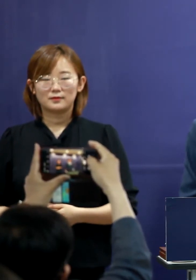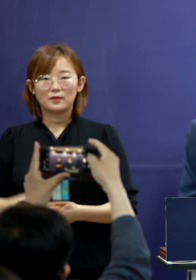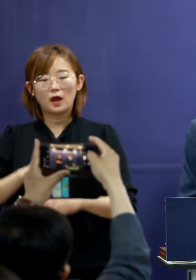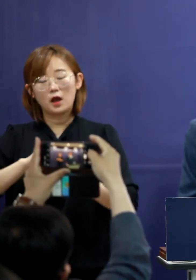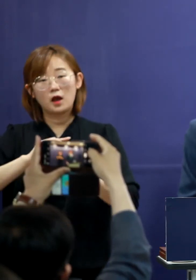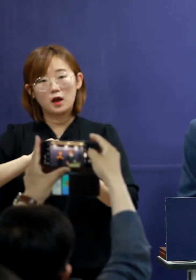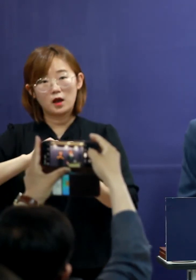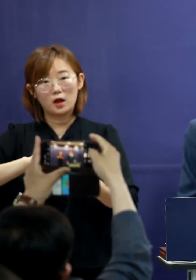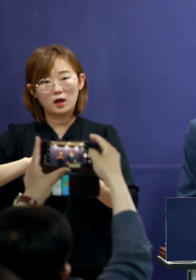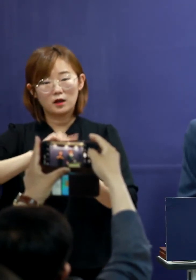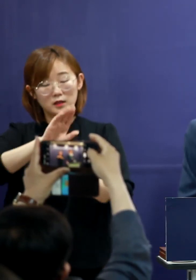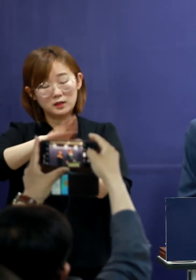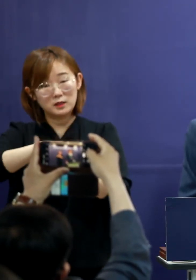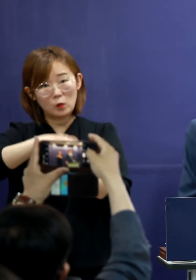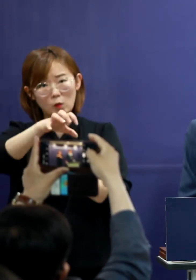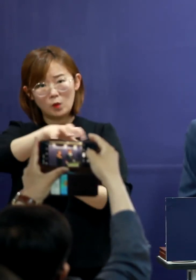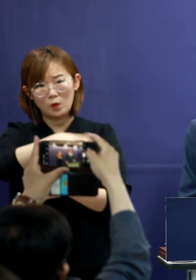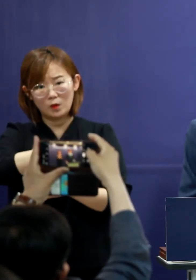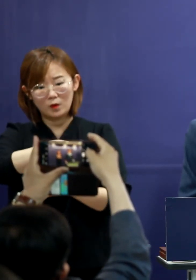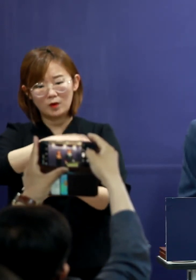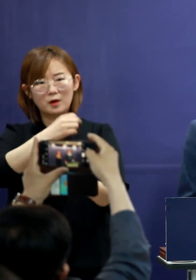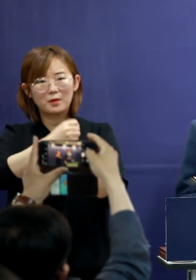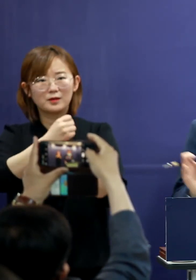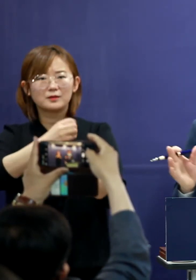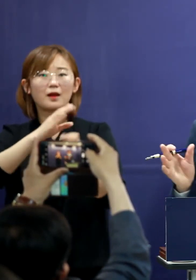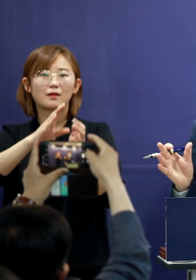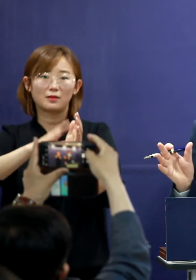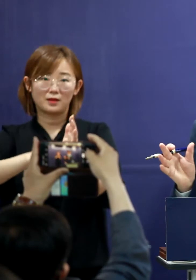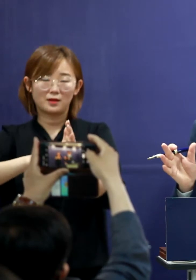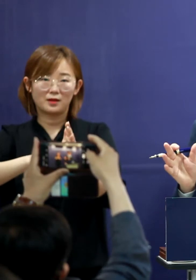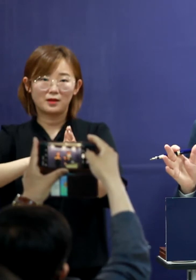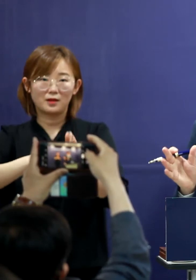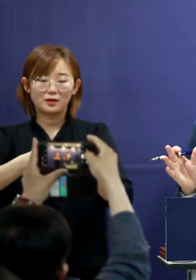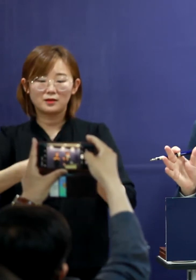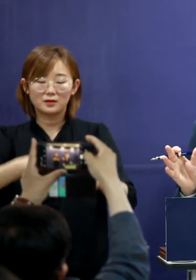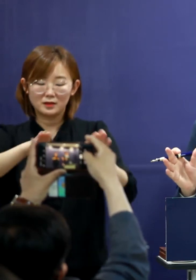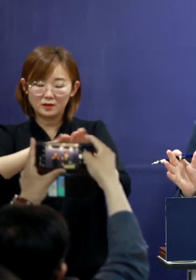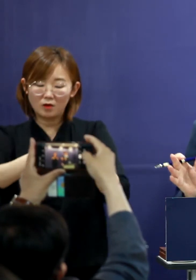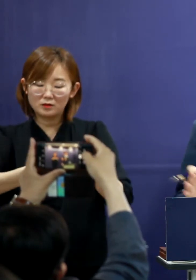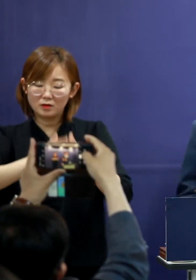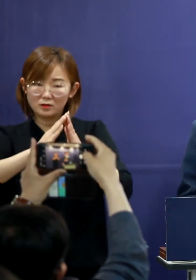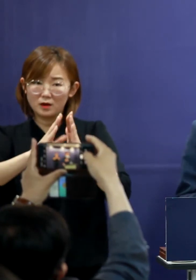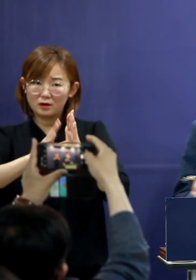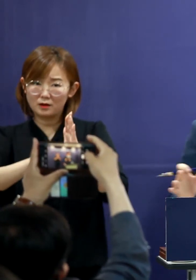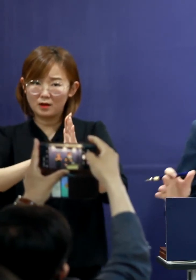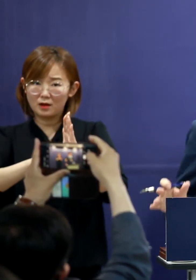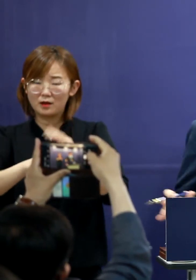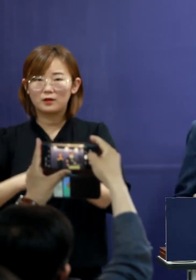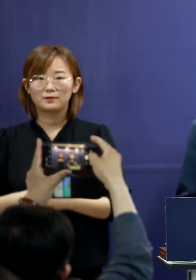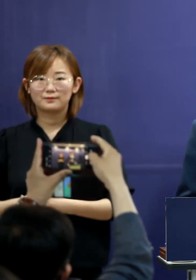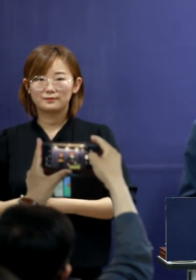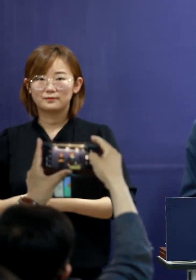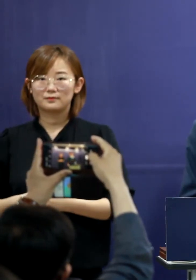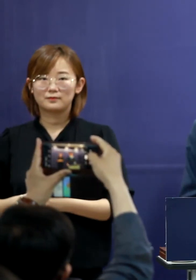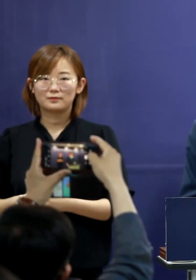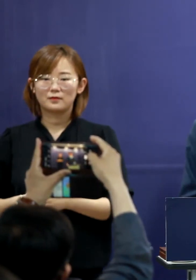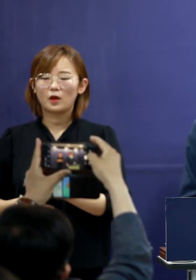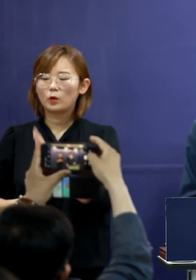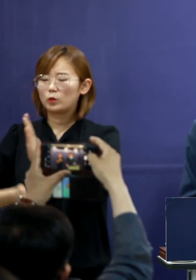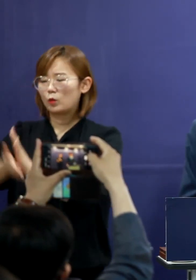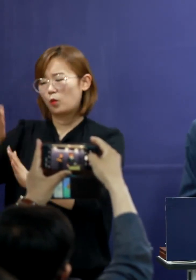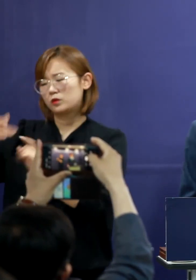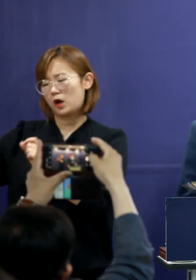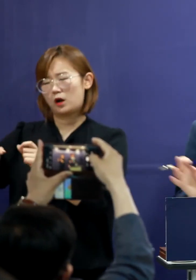되면은 그 비용을 예를 들어서 이제 도시 지역에 설치하게 되면은 아무래도 그 땅을 다른 용도로 못 쓰게